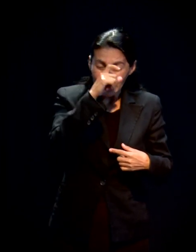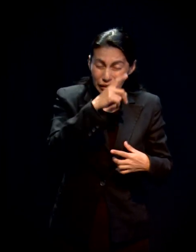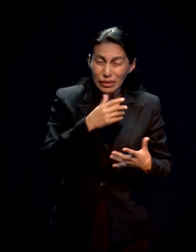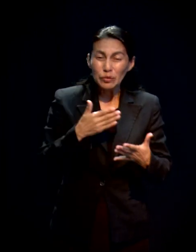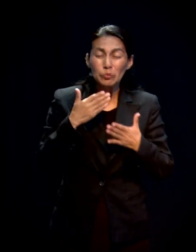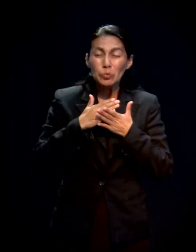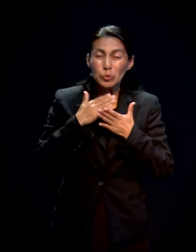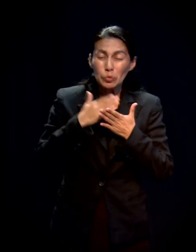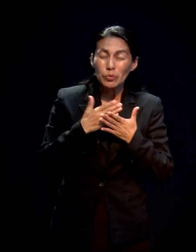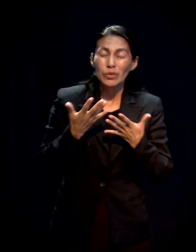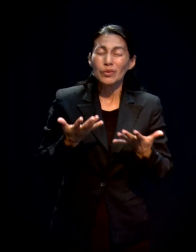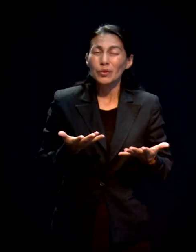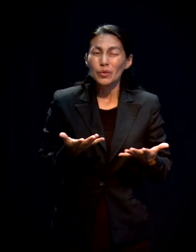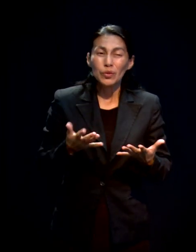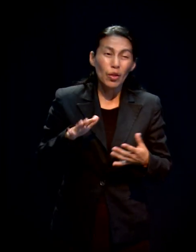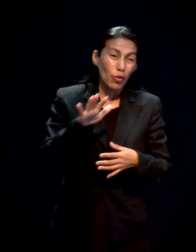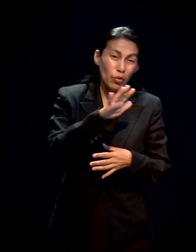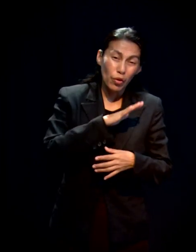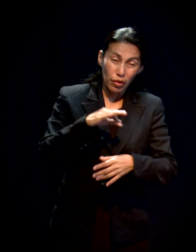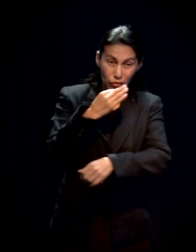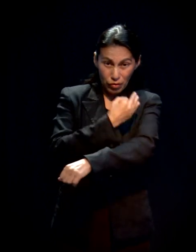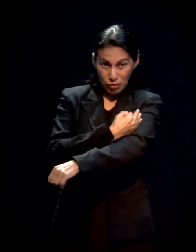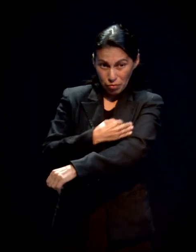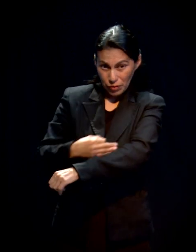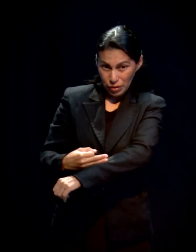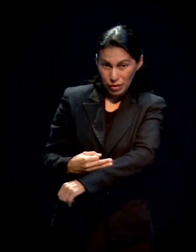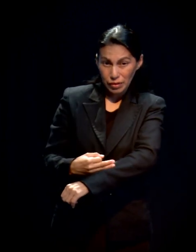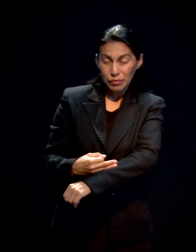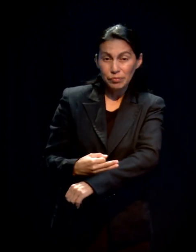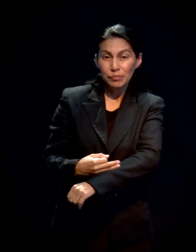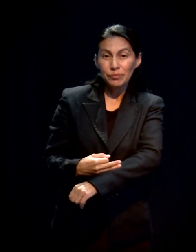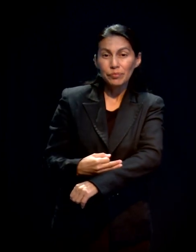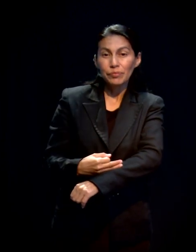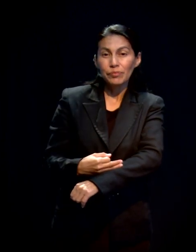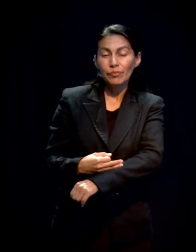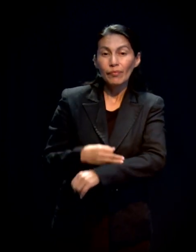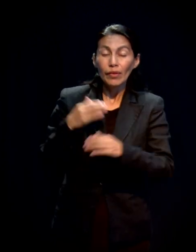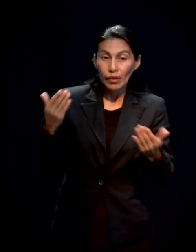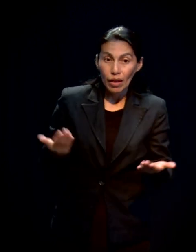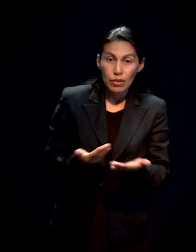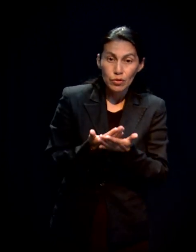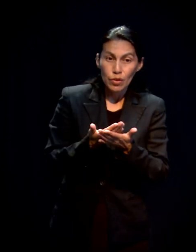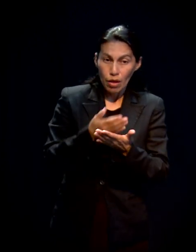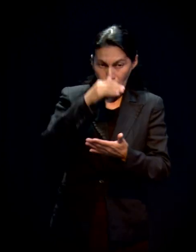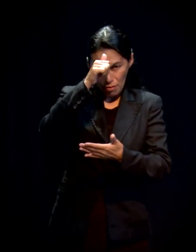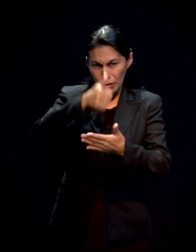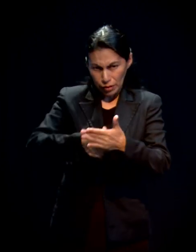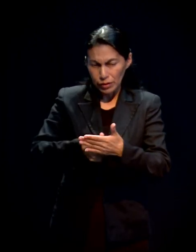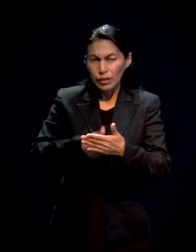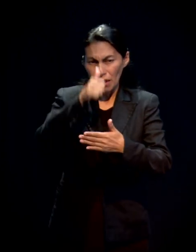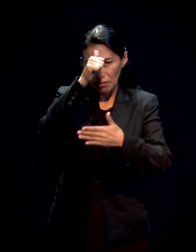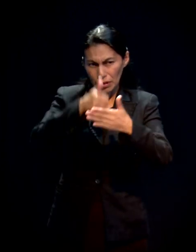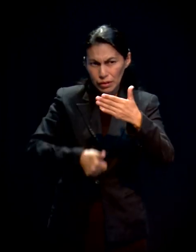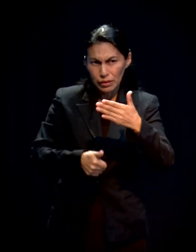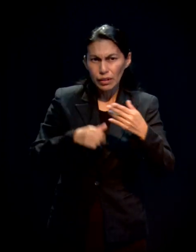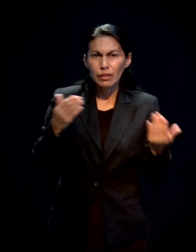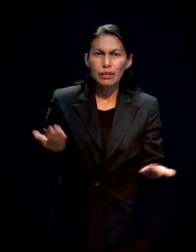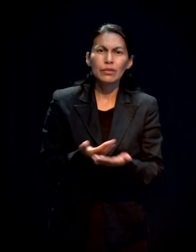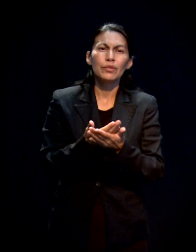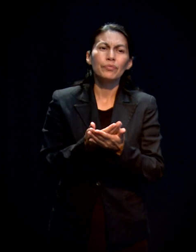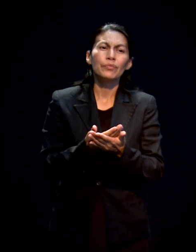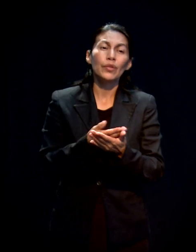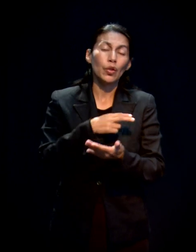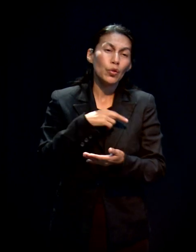éste nosotros como familia de toda la mayoría de mi familia es de nacimiento adventista